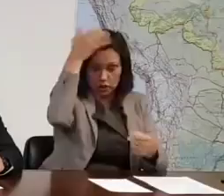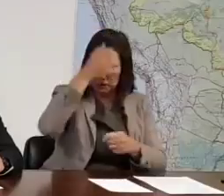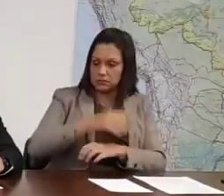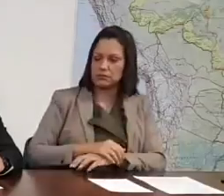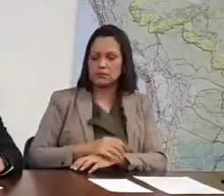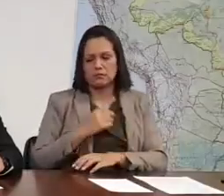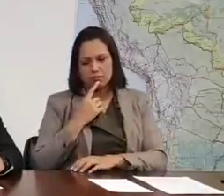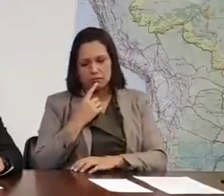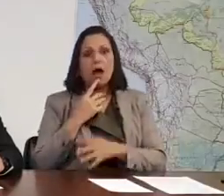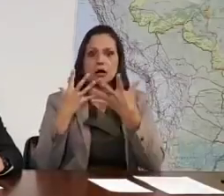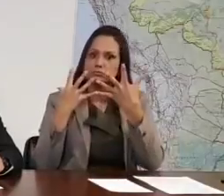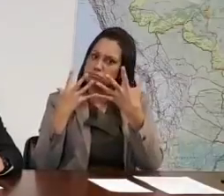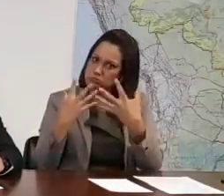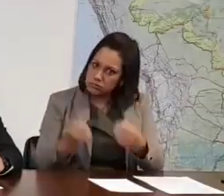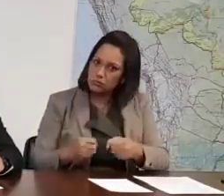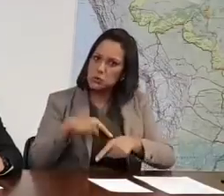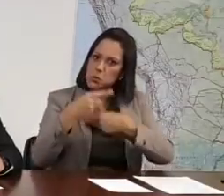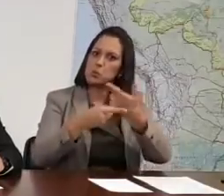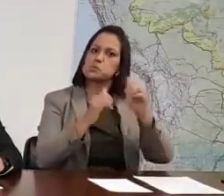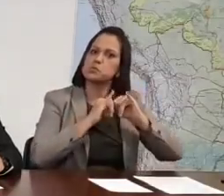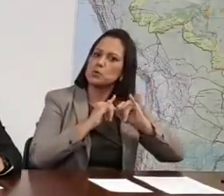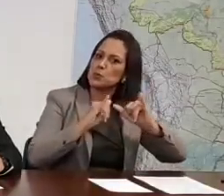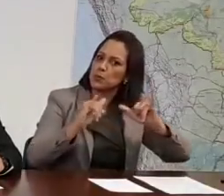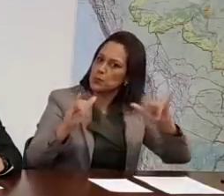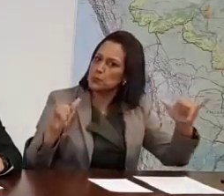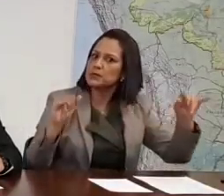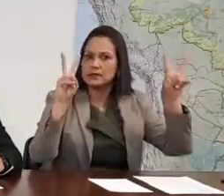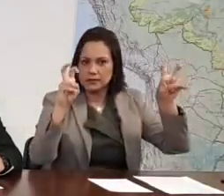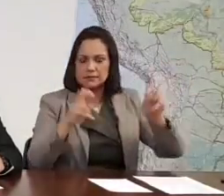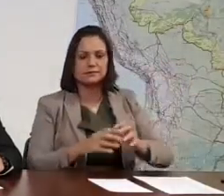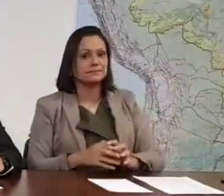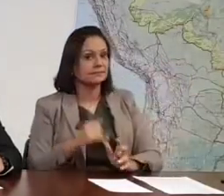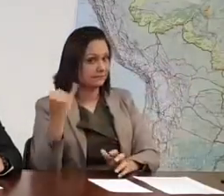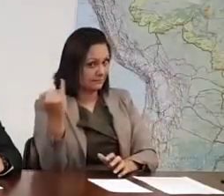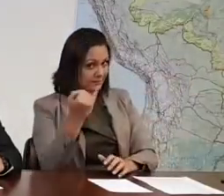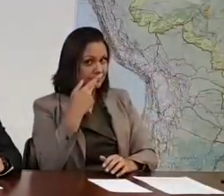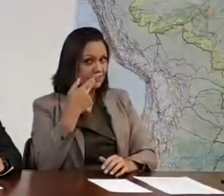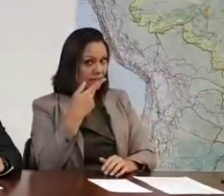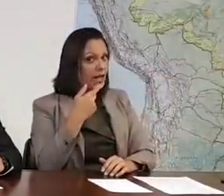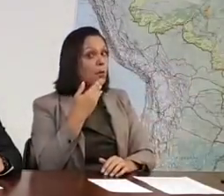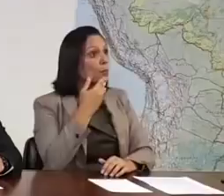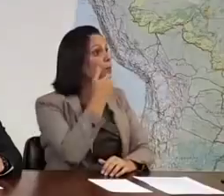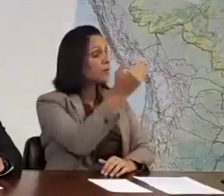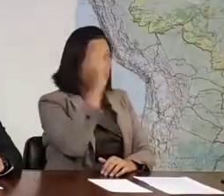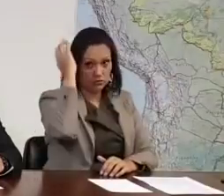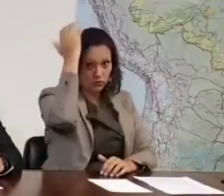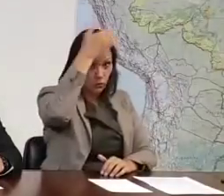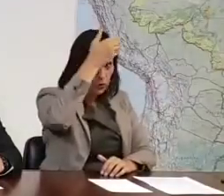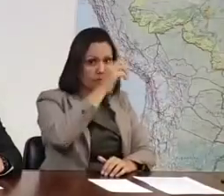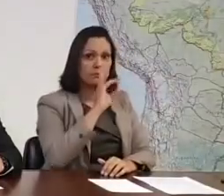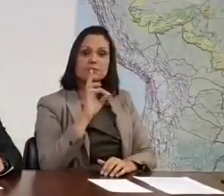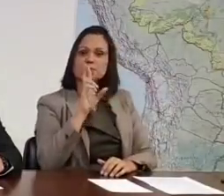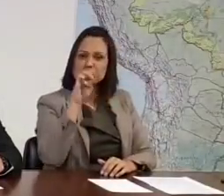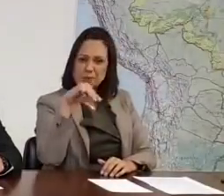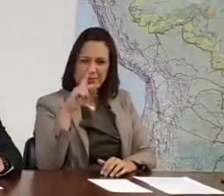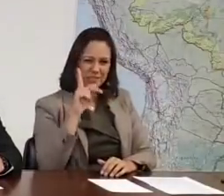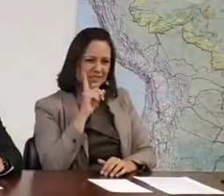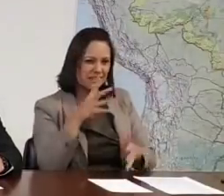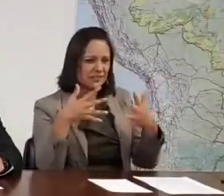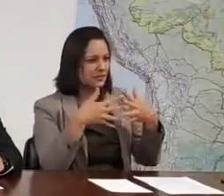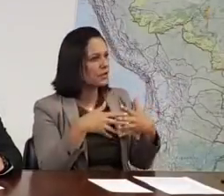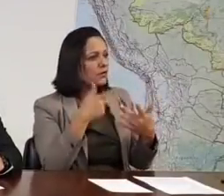depois divulgou e começou a trabalhar nesse sentido. Vale a pena dizer também que eu pedi ao presidente Trump que o Brasil fosse incluído